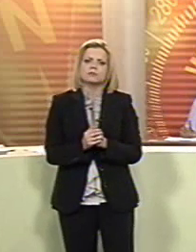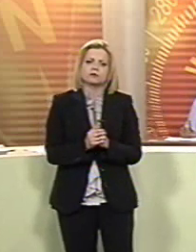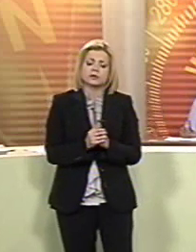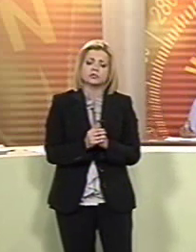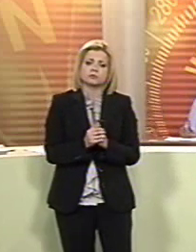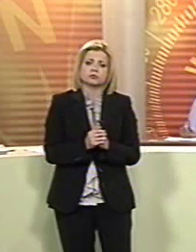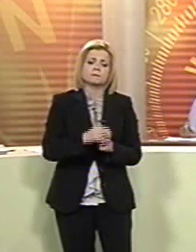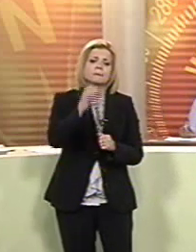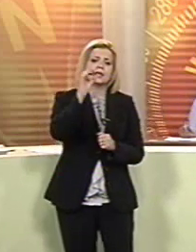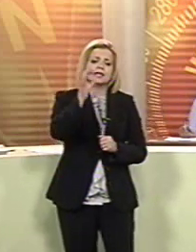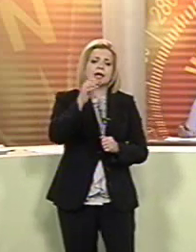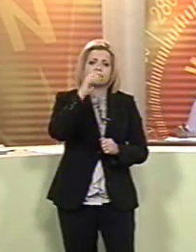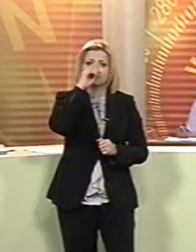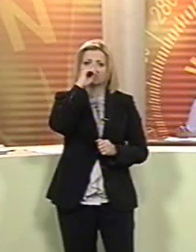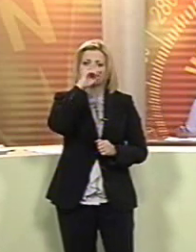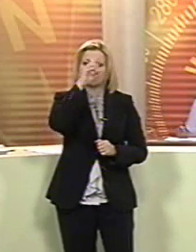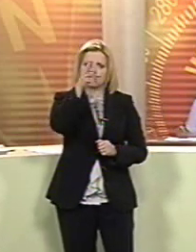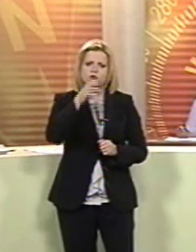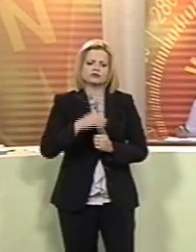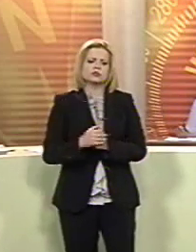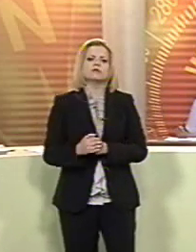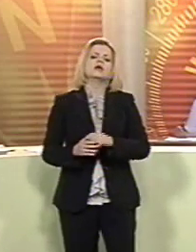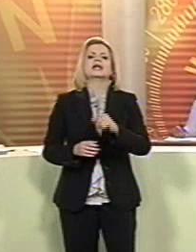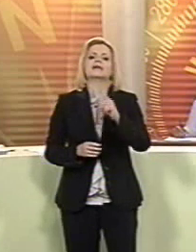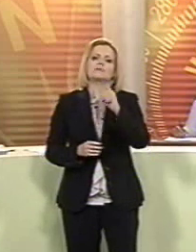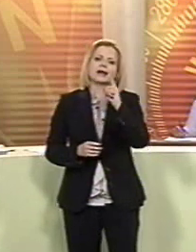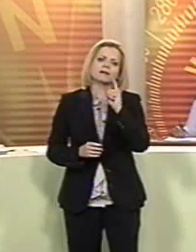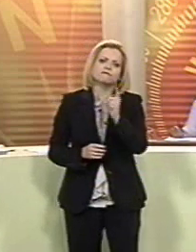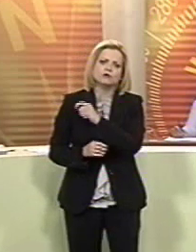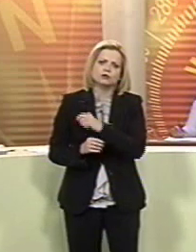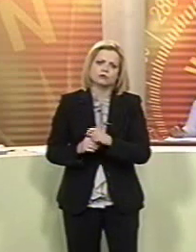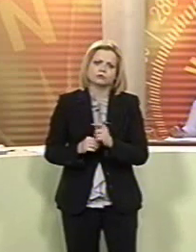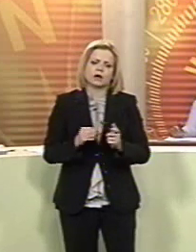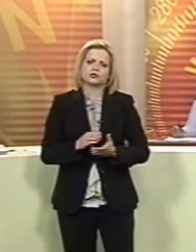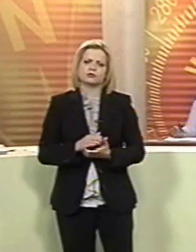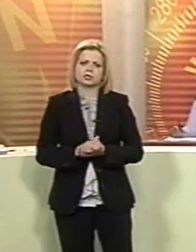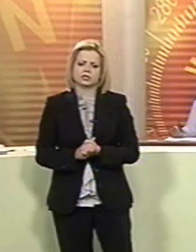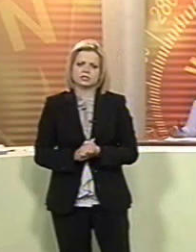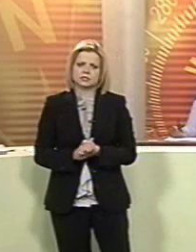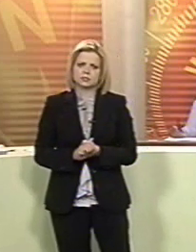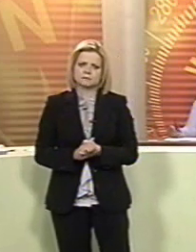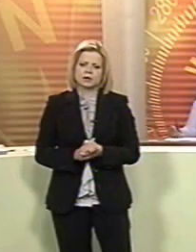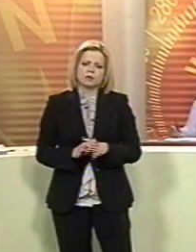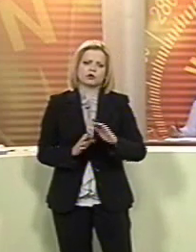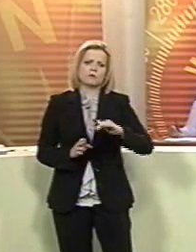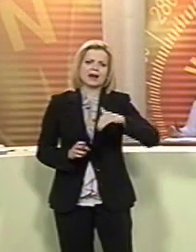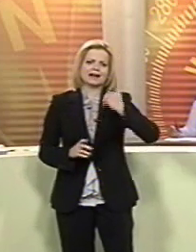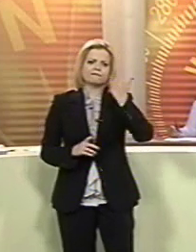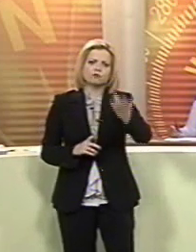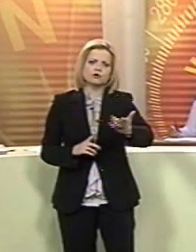impõe para essas pessoas? E a lei vai nos informar, o Código Civil, lá no parágrafo único do artigo 76. Porque o parágrafo único